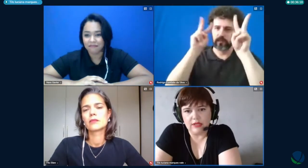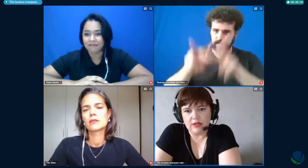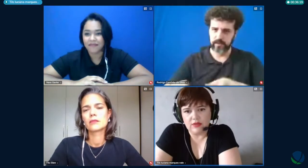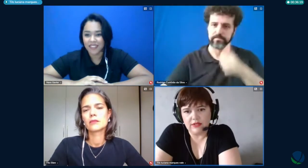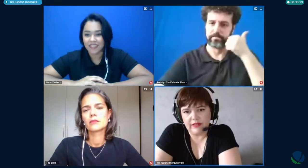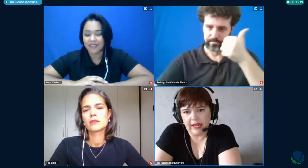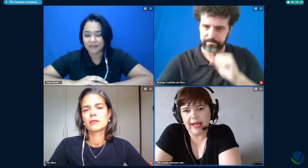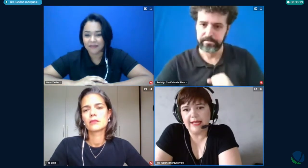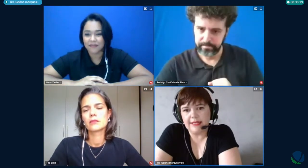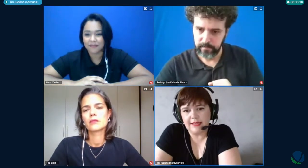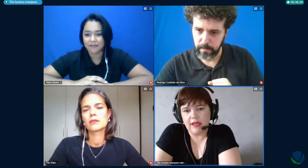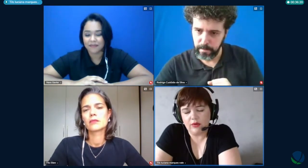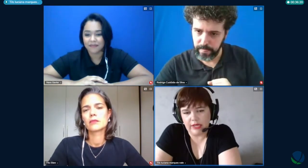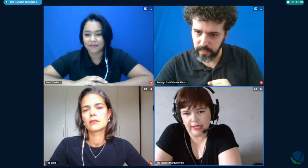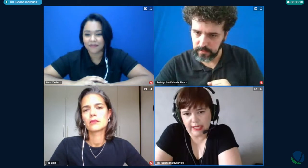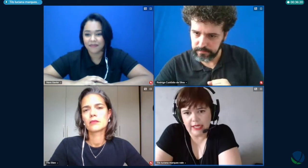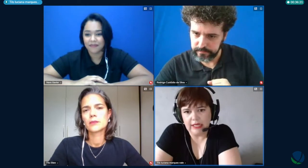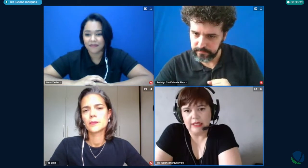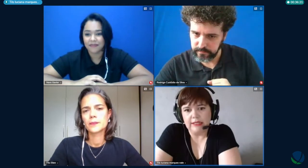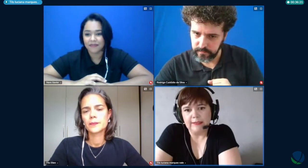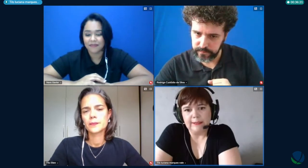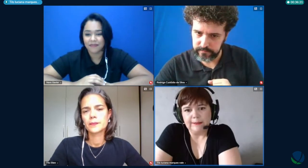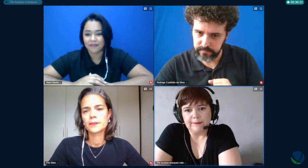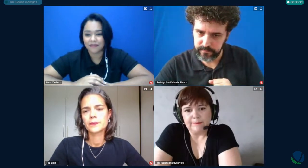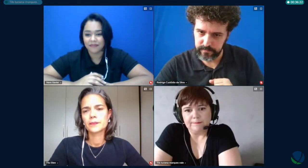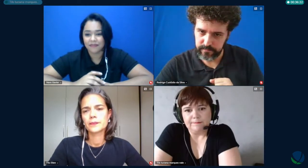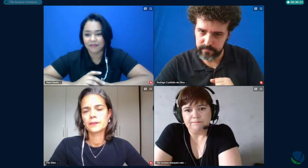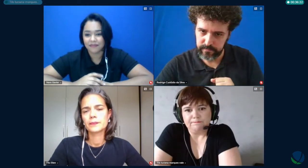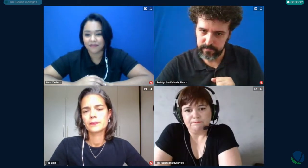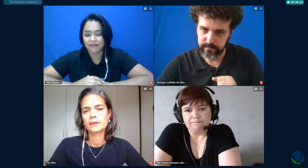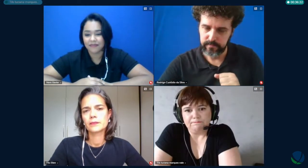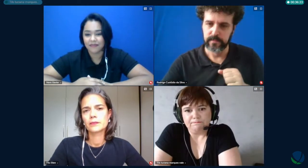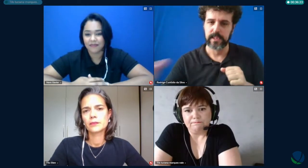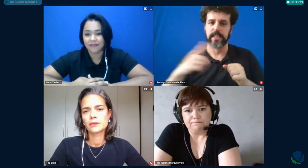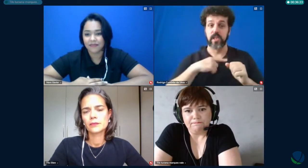suas considerações finais, eu li.